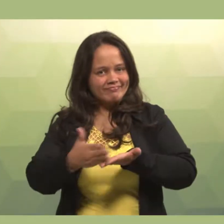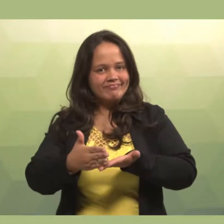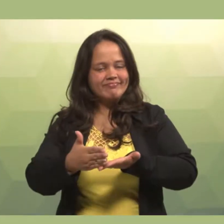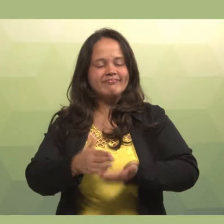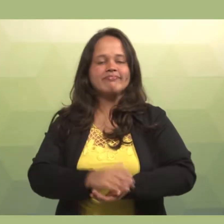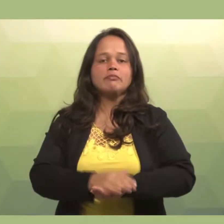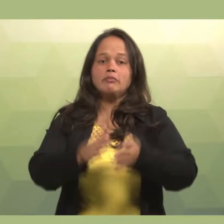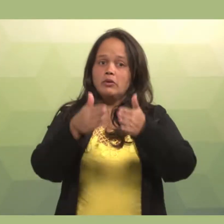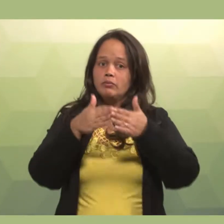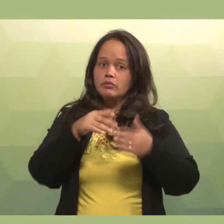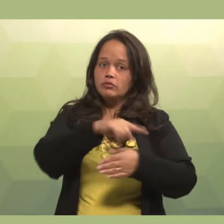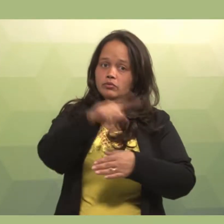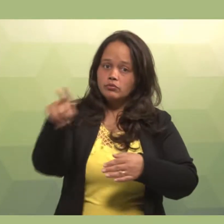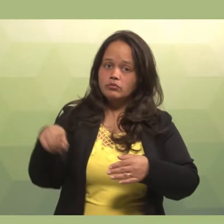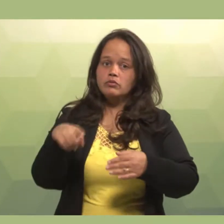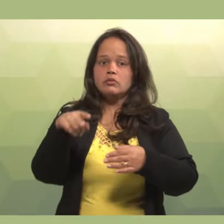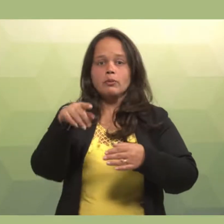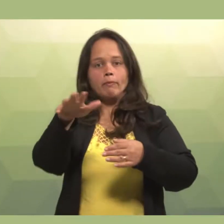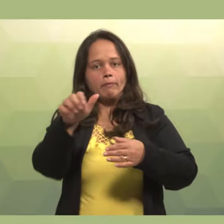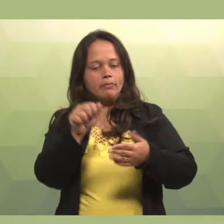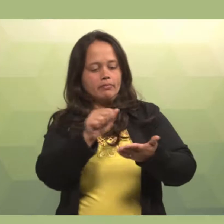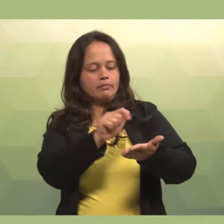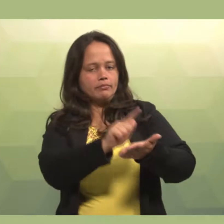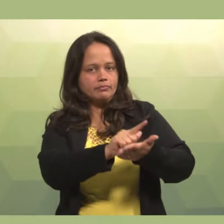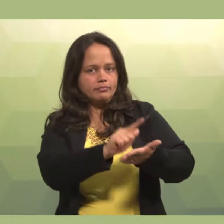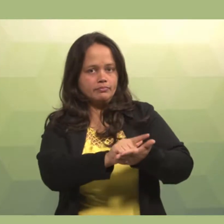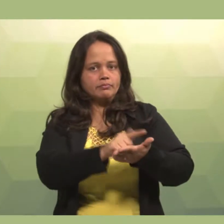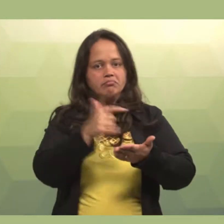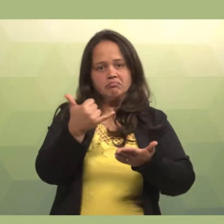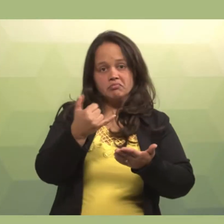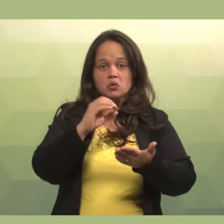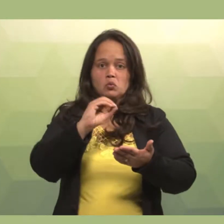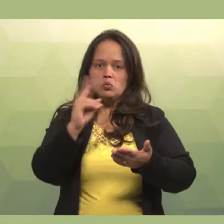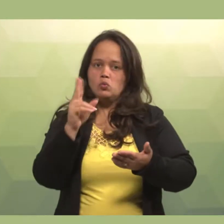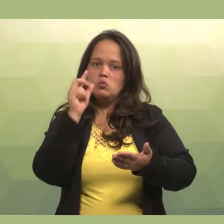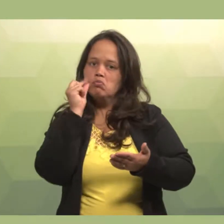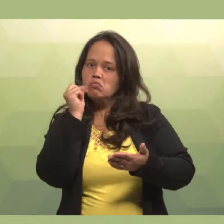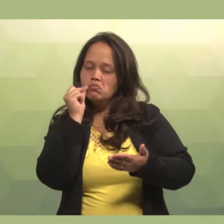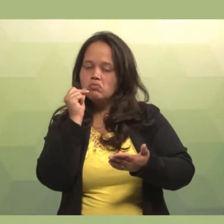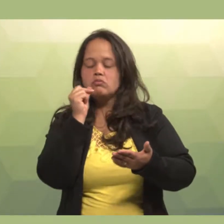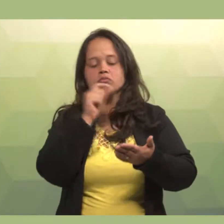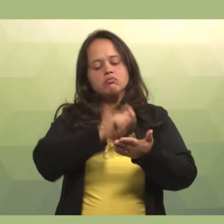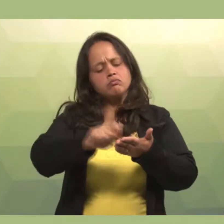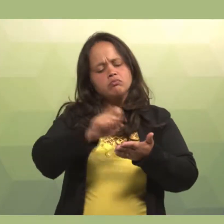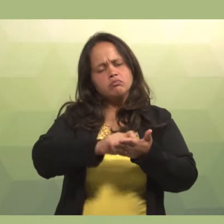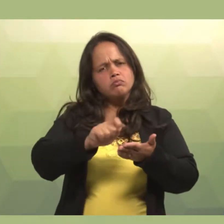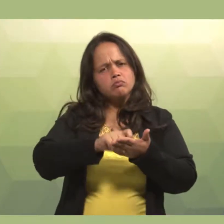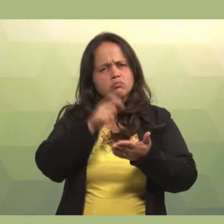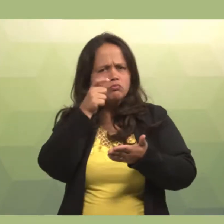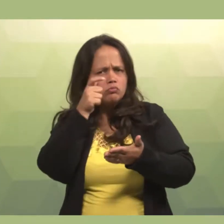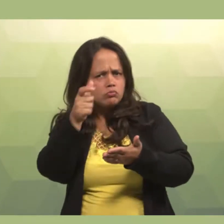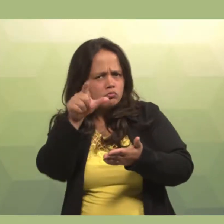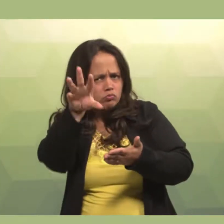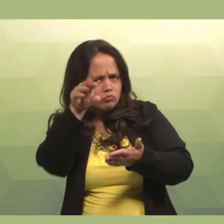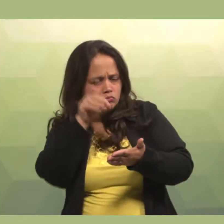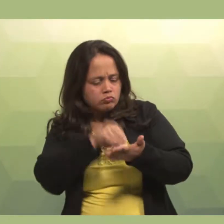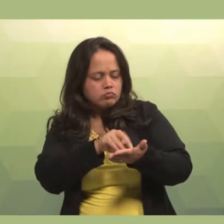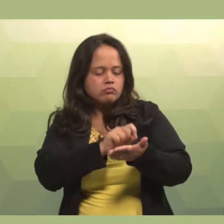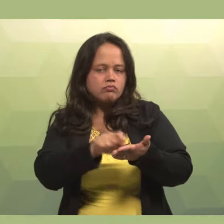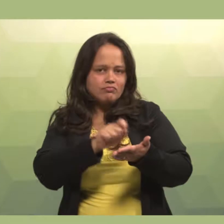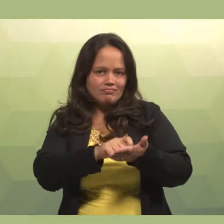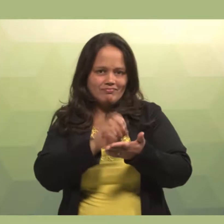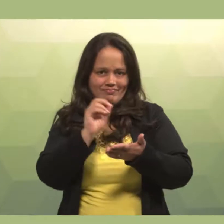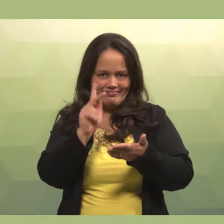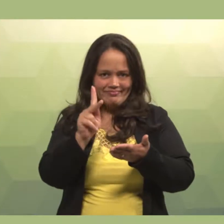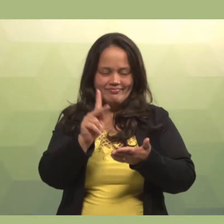começar? Peço a vocês que peguem papel e caneta ou seu lápis e façam as anotações que julgarem importantes, ok?